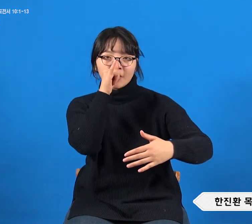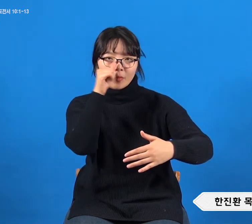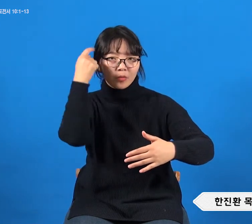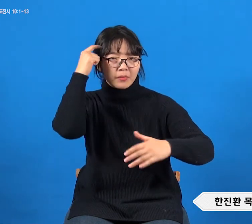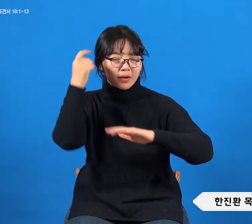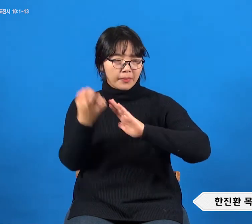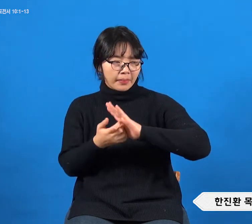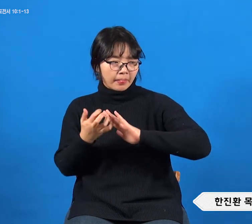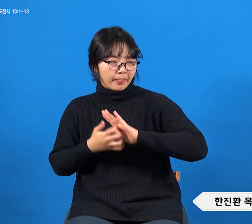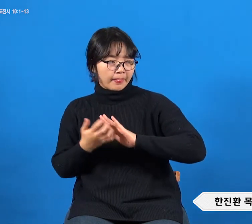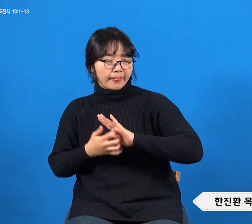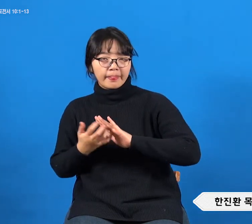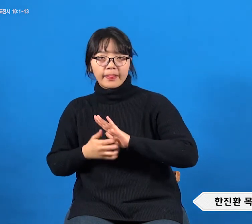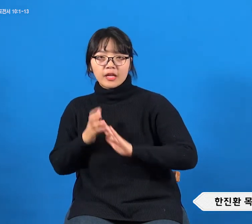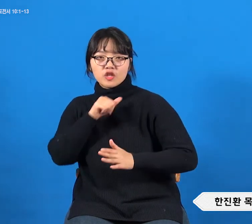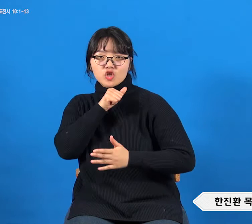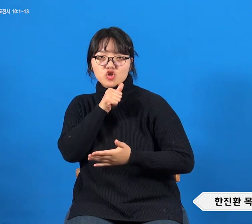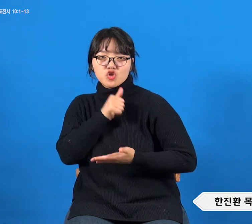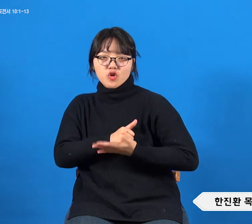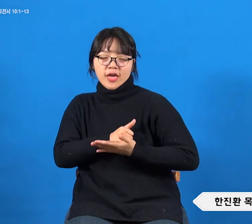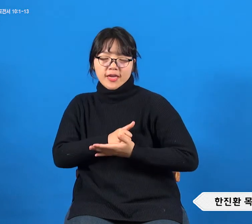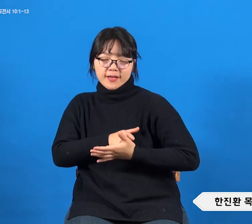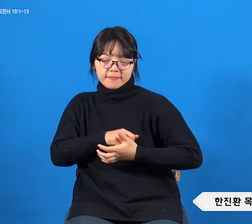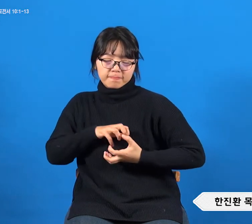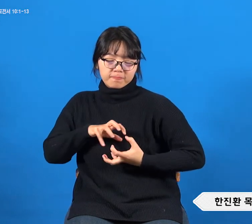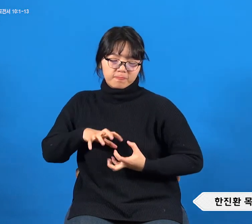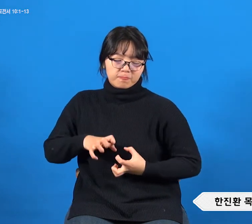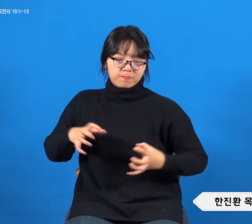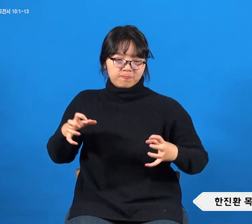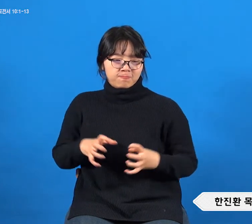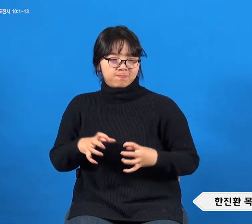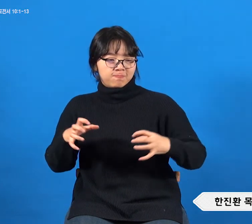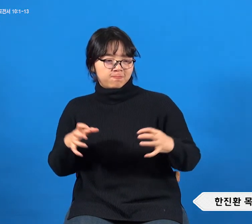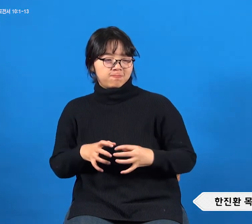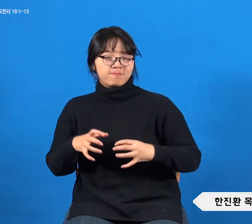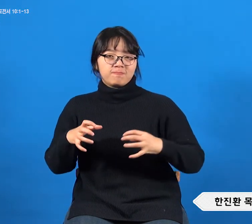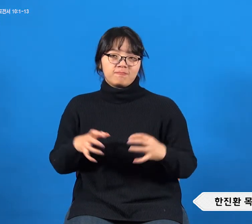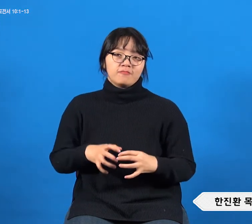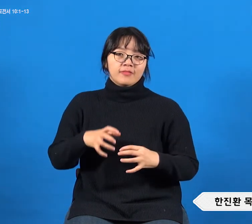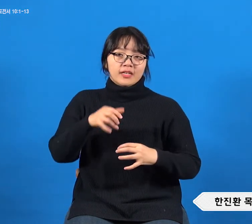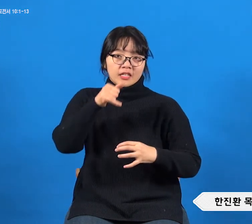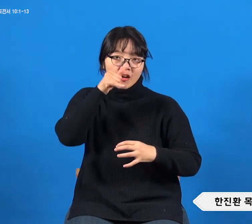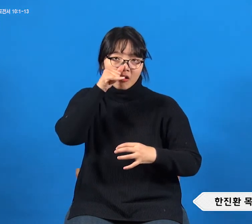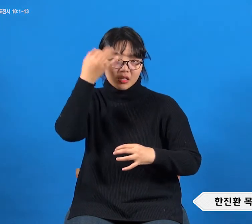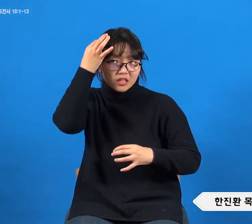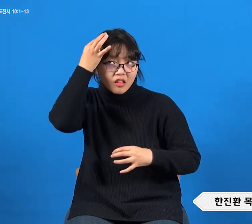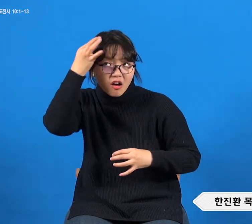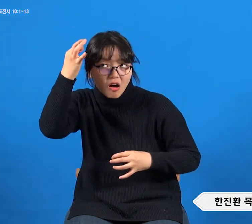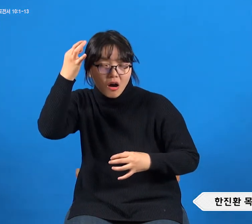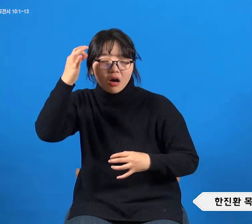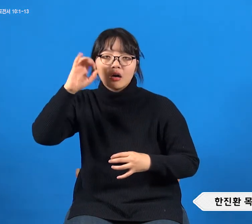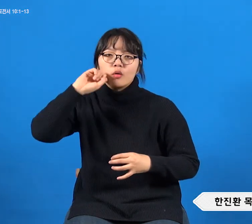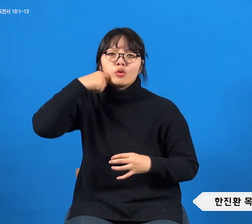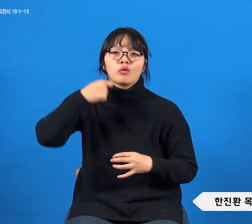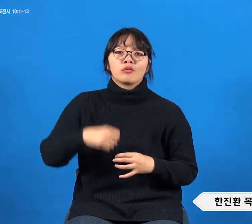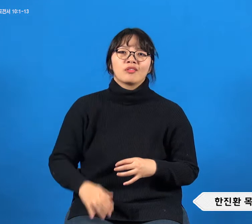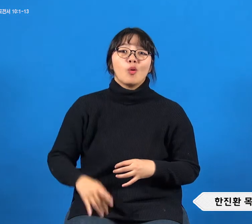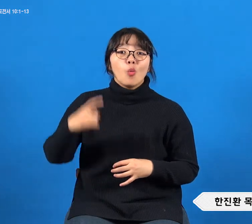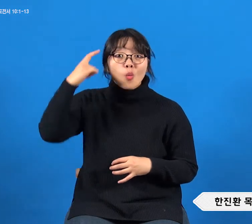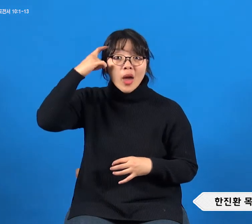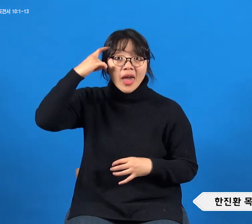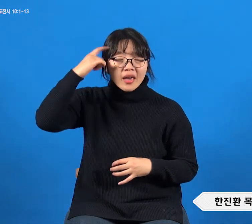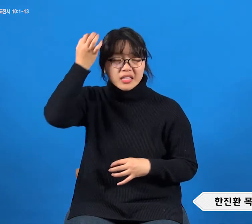속에 온갖 소욕들이, 죄의 소욕들이 꿈틀거리고 있다는 것을 똑바로 바라보지 않으려고 합니다. 왜냐하면 그걸